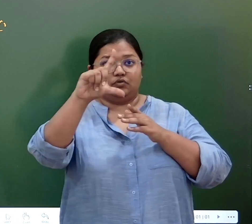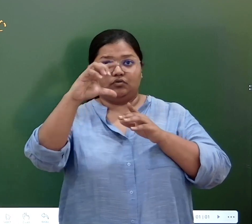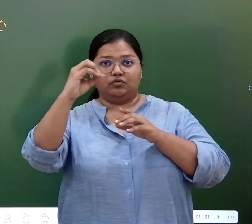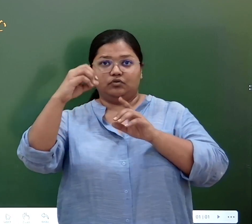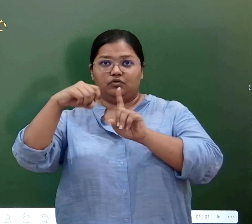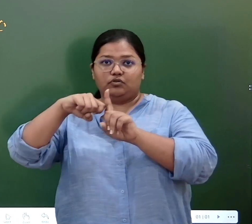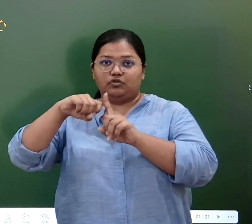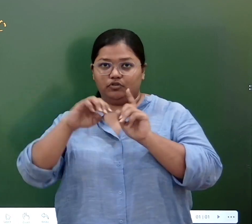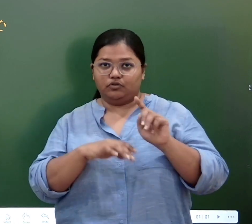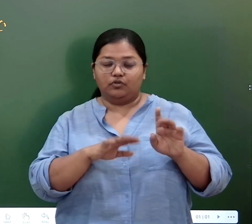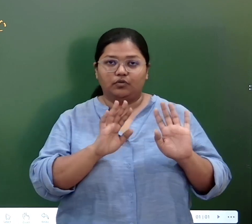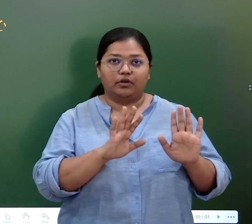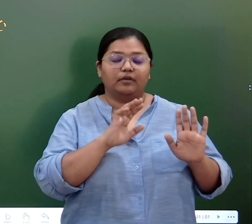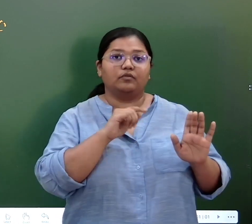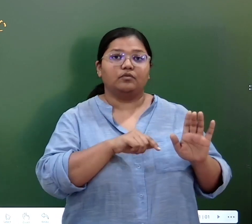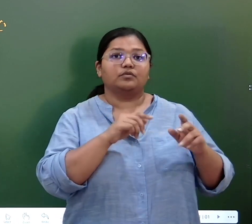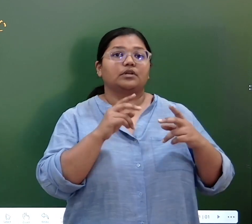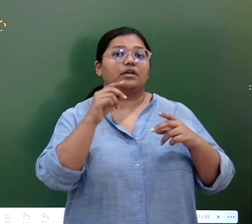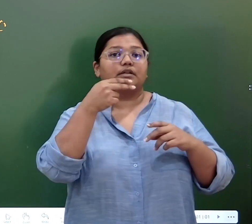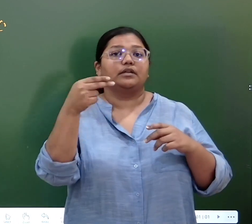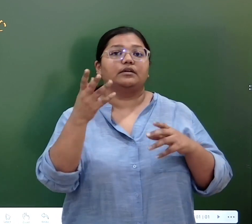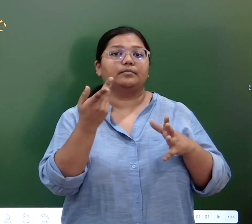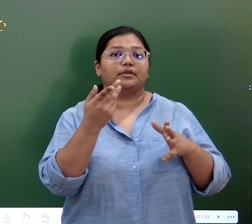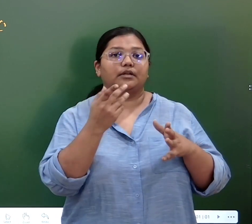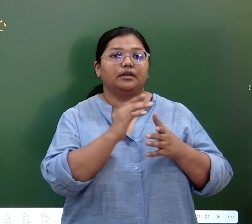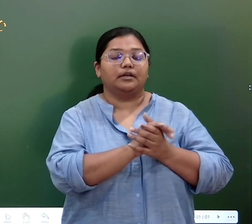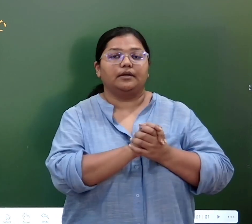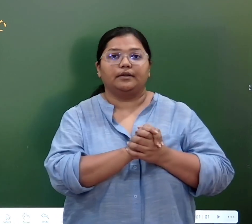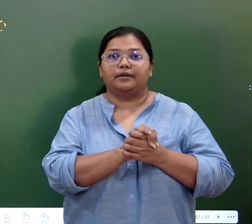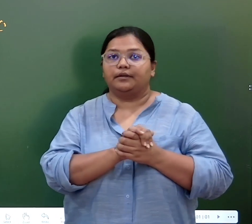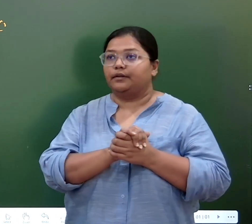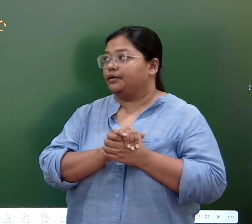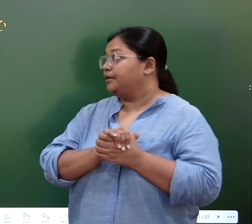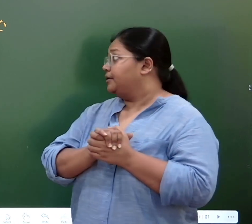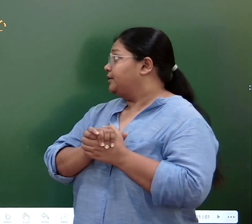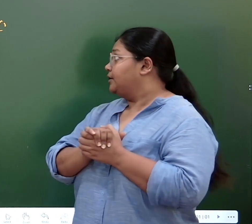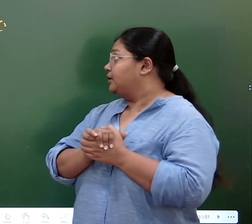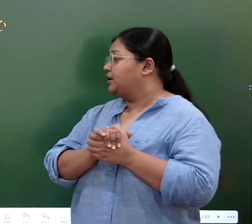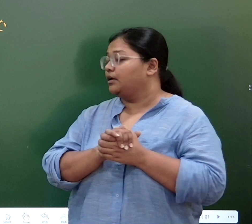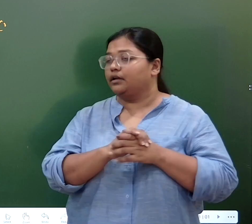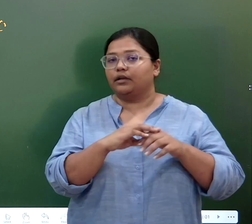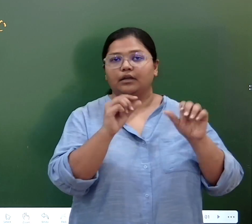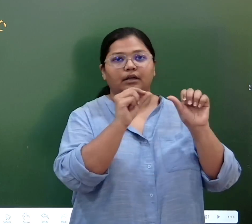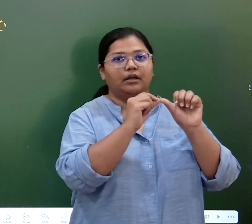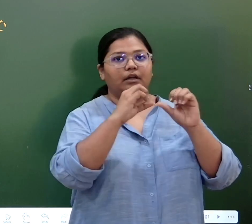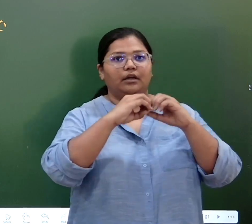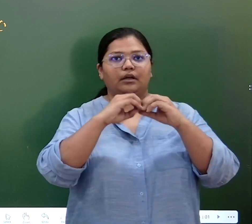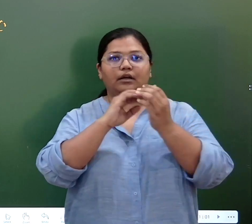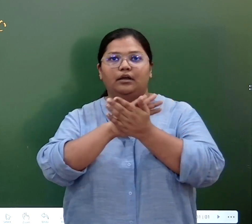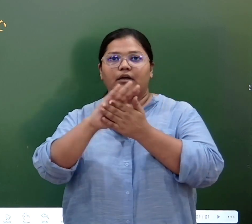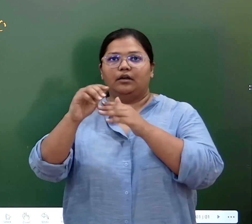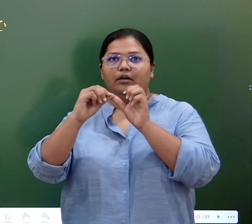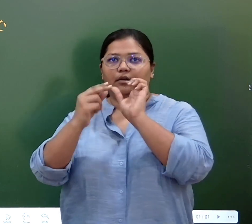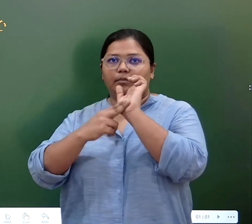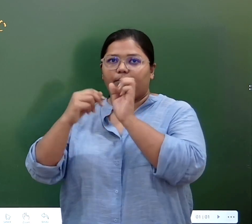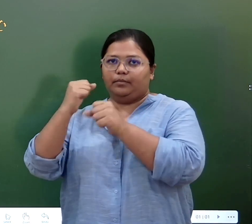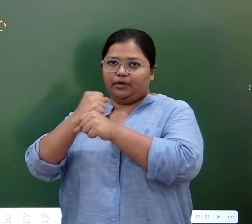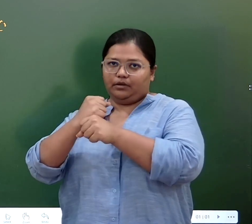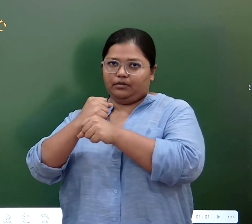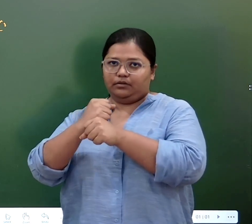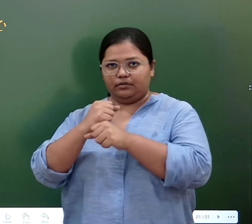फेमस जो है वो बुक है वो अब जो है वो हम लोग लाइन से लिखते जाएंगे। तो संत ज्ञानेश्वर जी की क्या है?